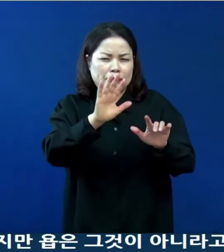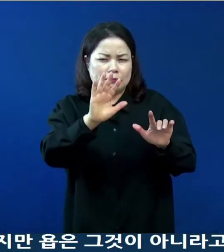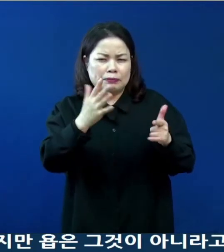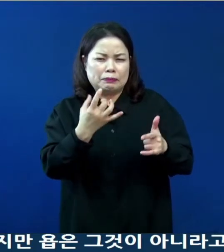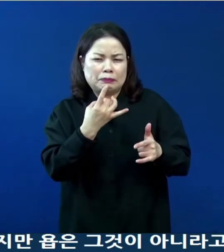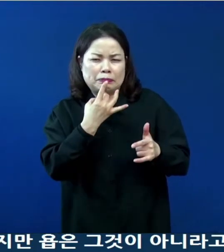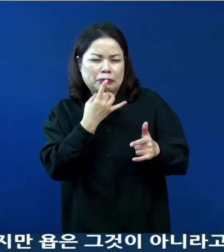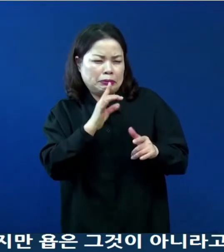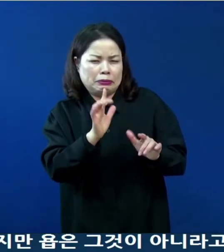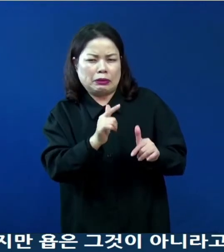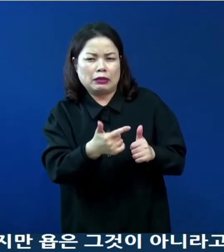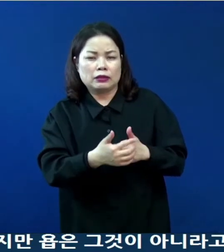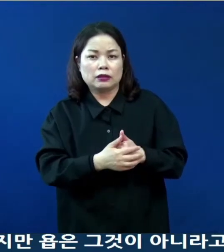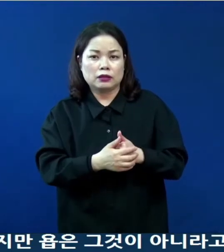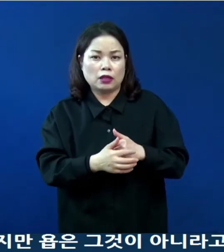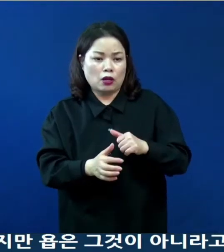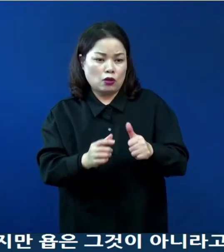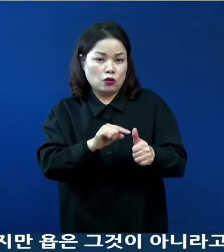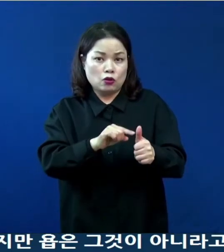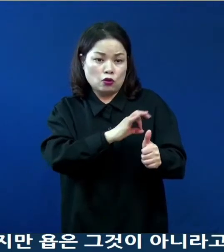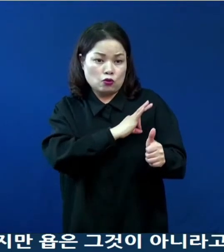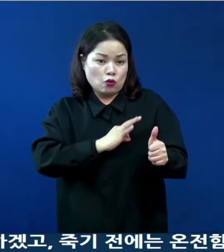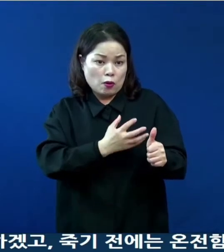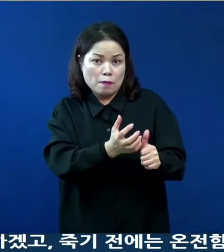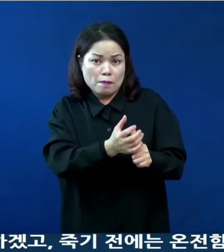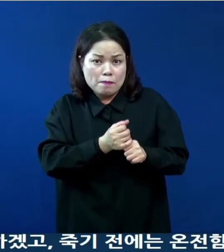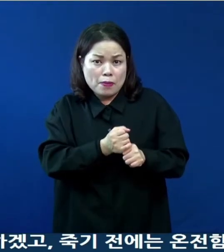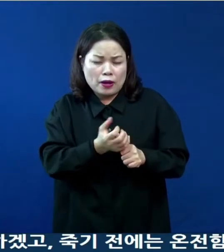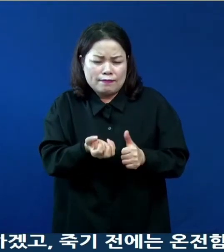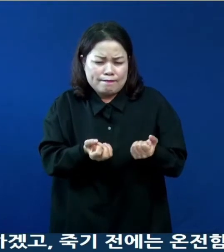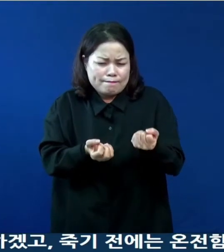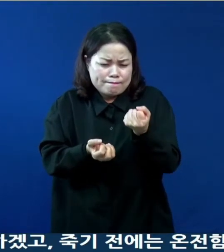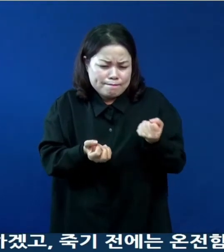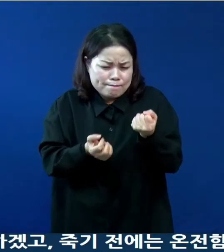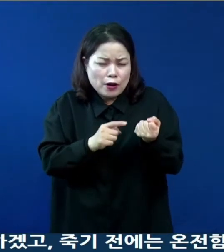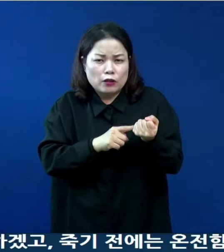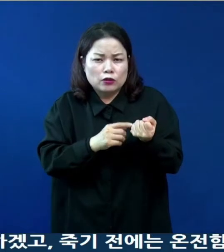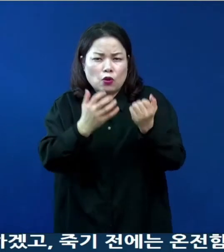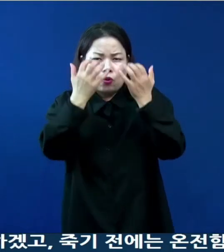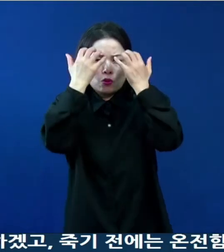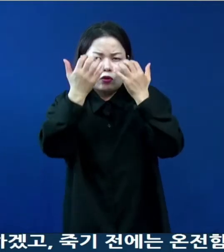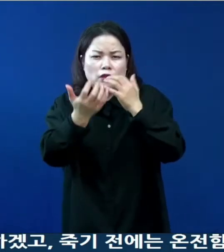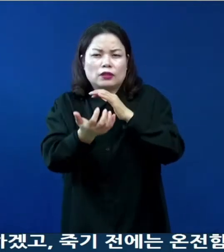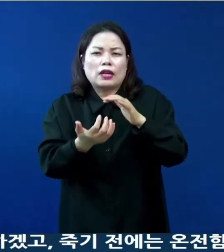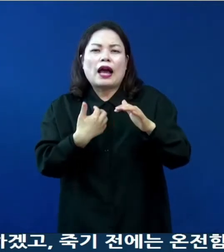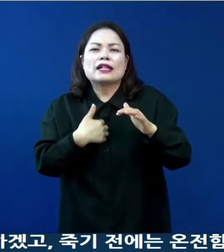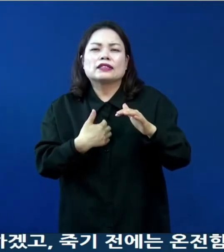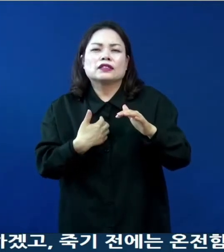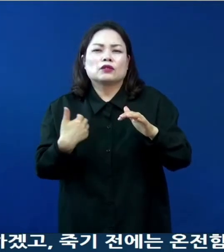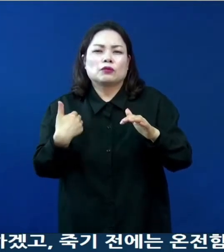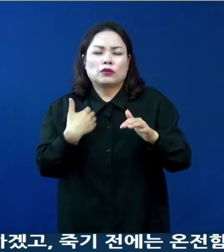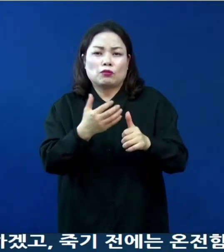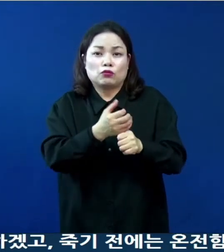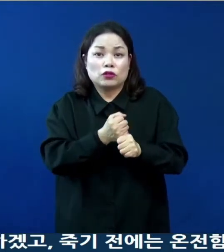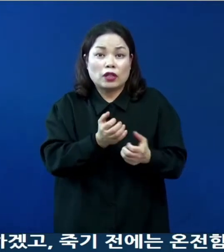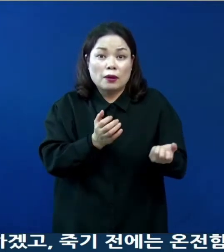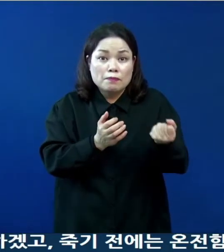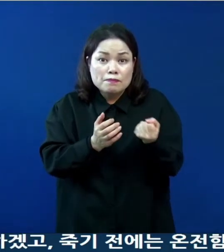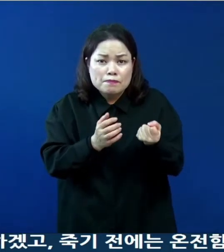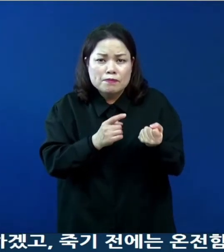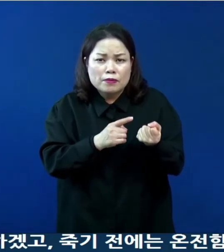드러나기 시작하는 것이죠. 욥이 붙들고 있었던 것, 고난 이전에는 알 수 없었던 욥이 붙들고 있던